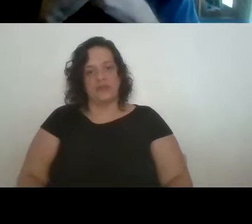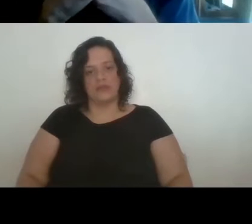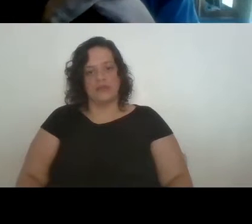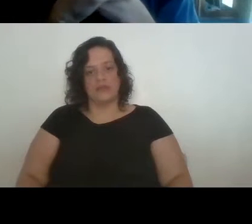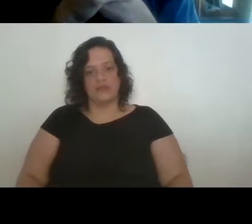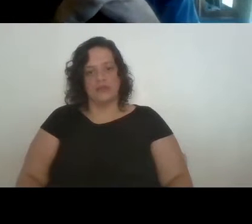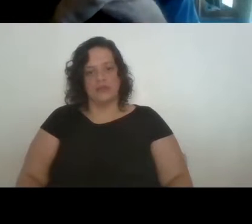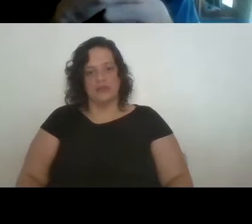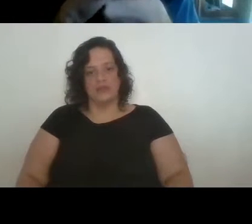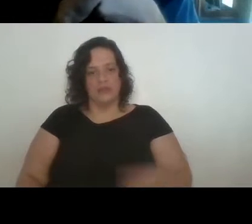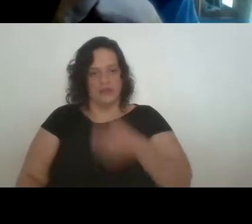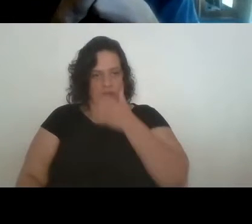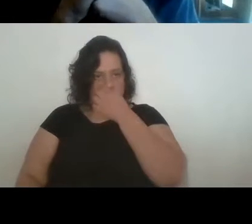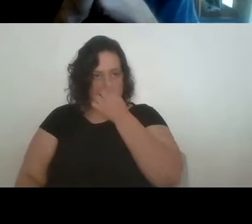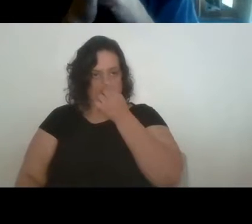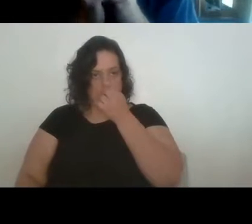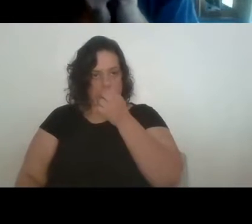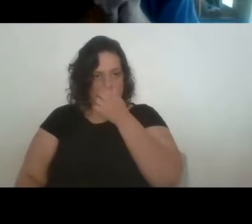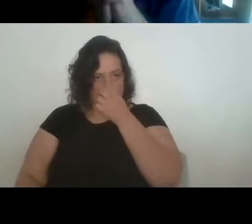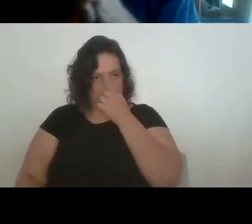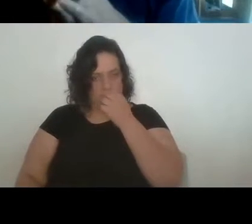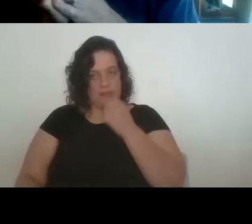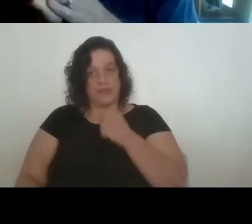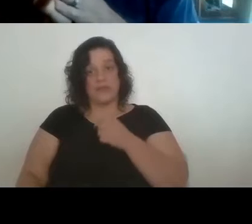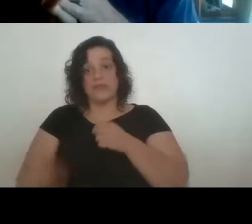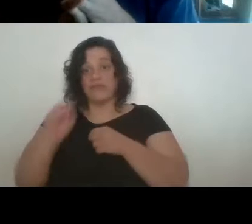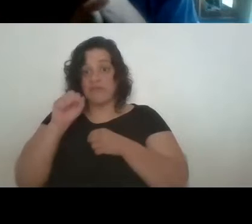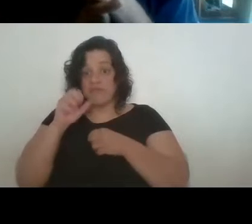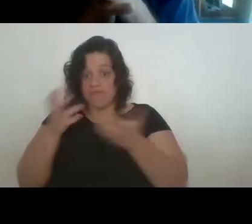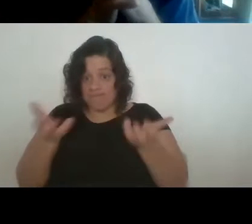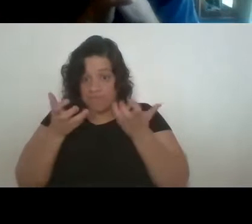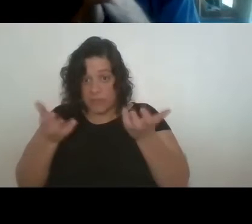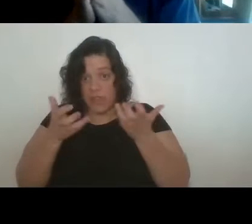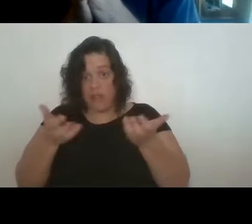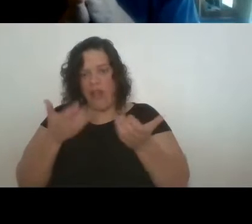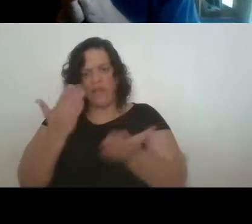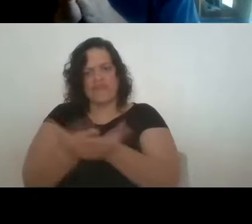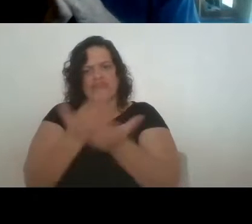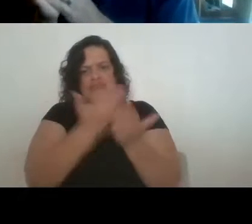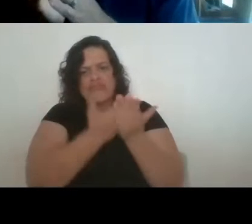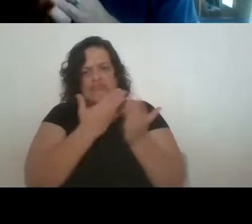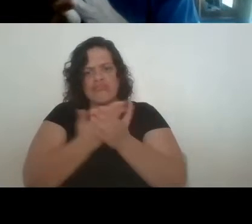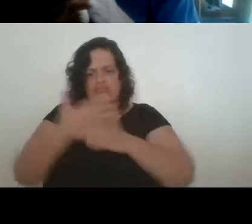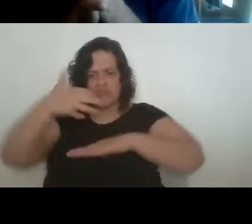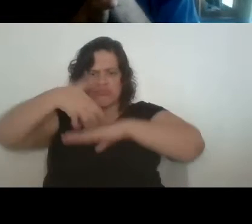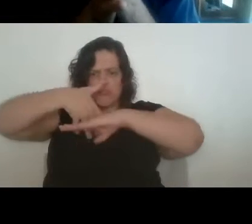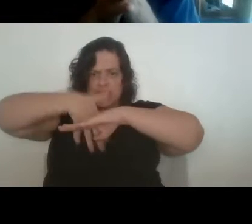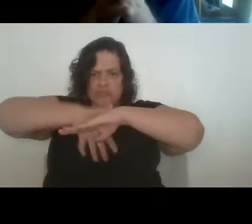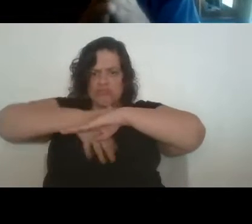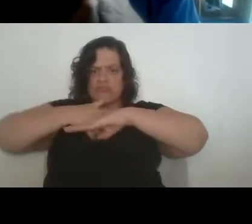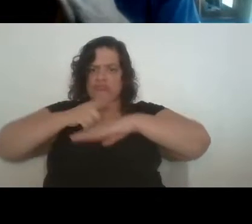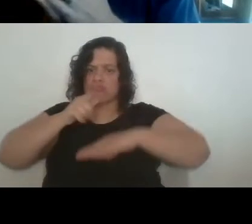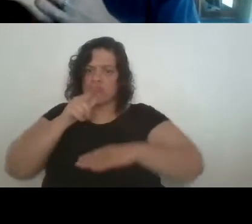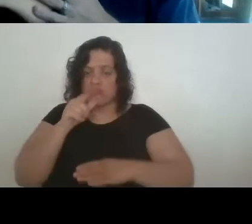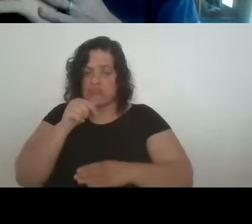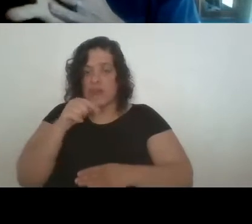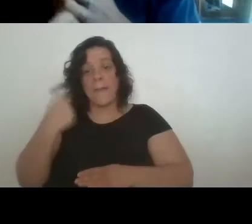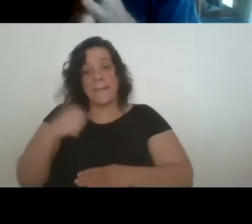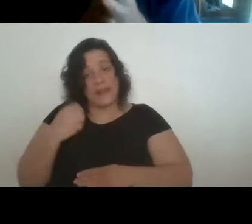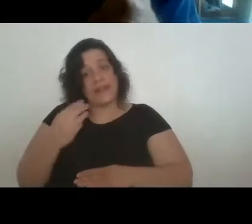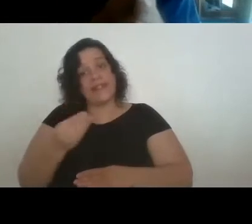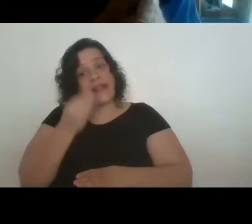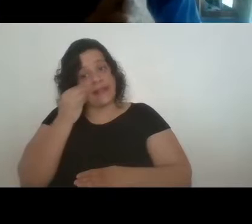Aí, quando a gente realmente quer avaliar a capacidade de infiltração do solo, a gente precisa fazer testes.